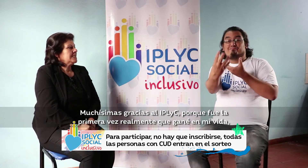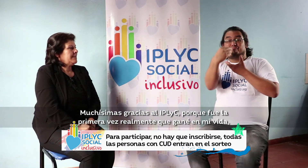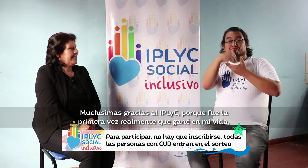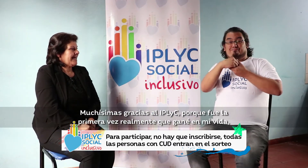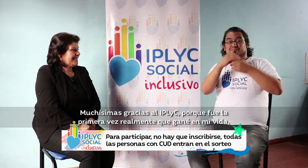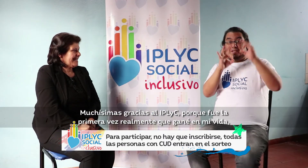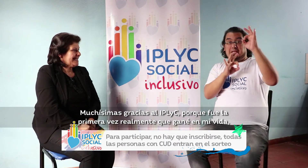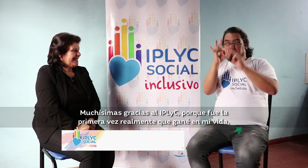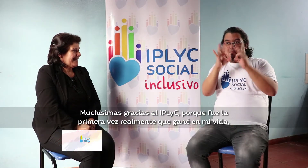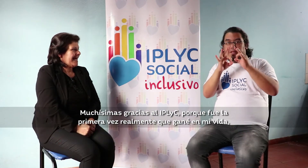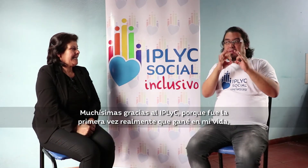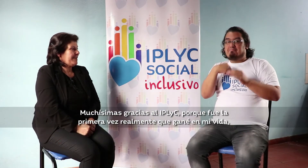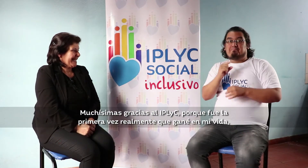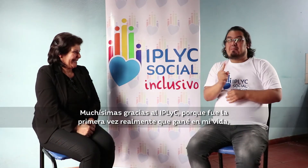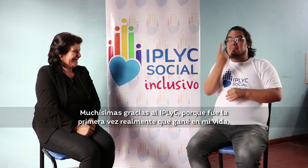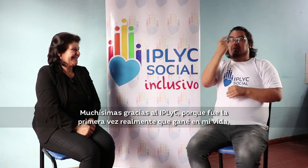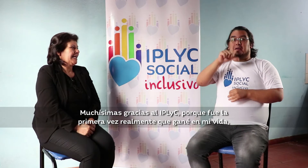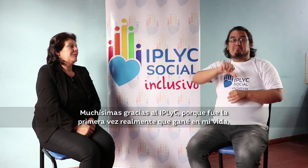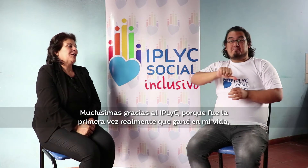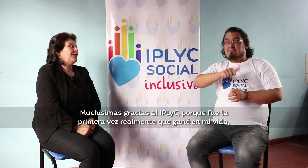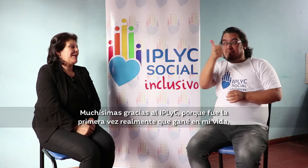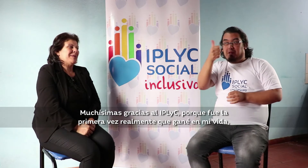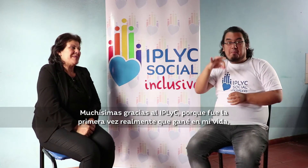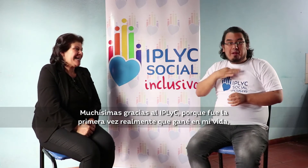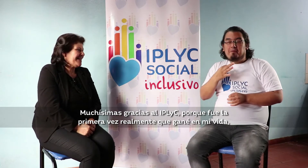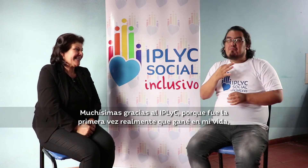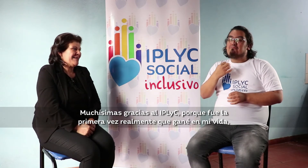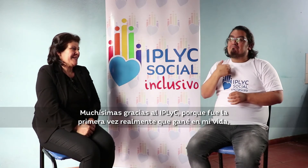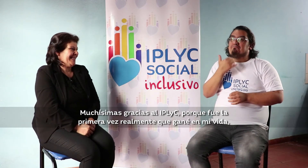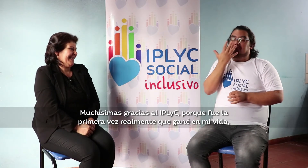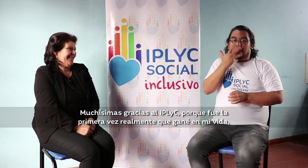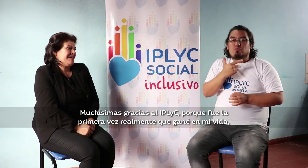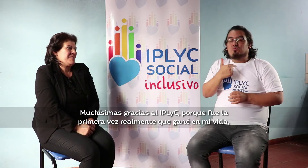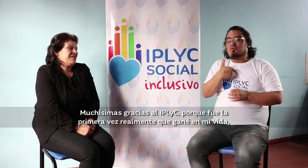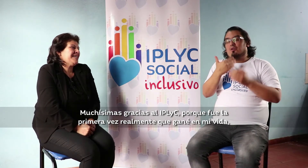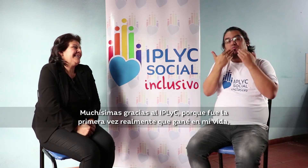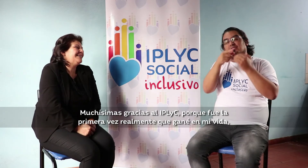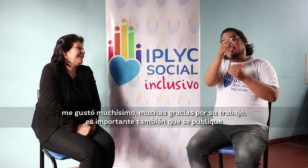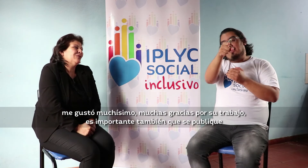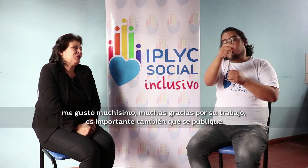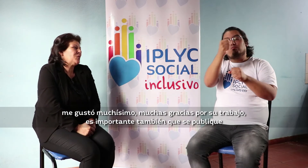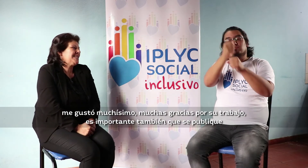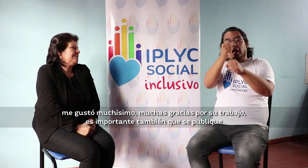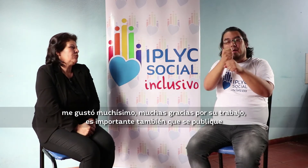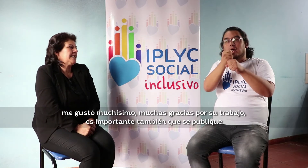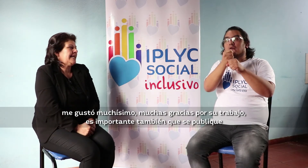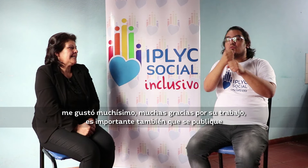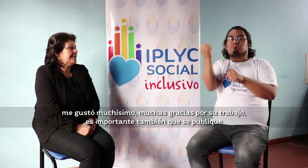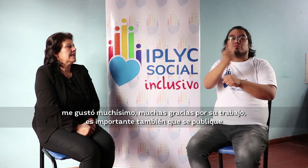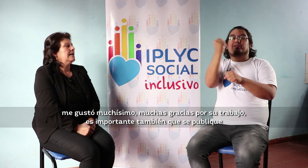Muchísimas gracias al IPLIC, porque fue la primera vez realmente que gané en mi vida. Me gustó muchísimo, muchas gracias por